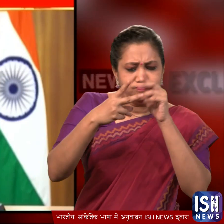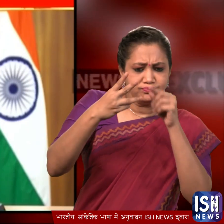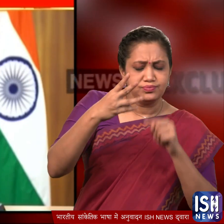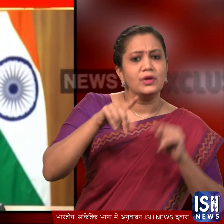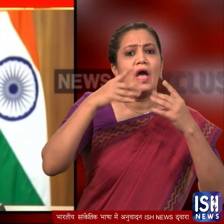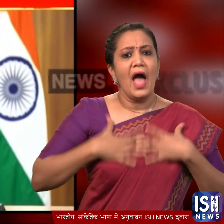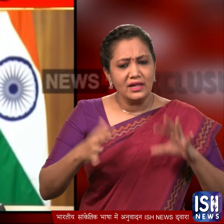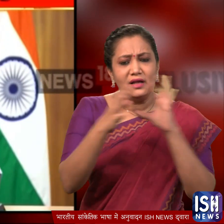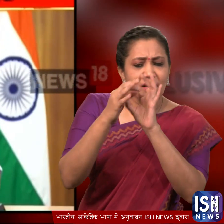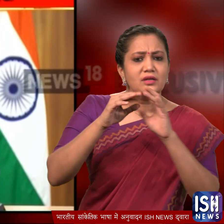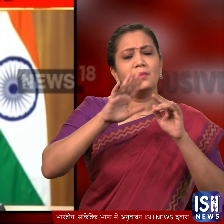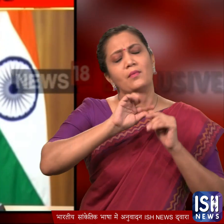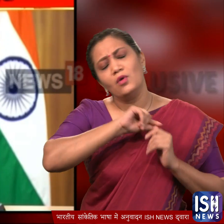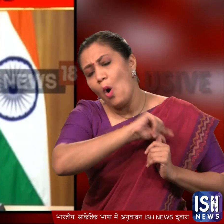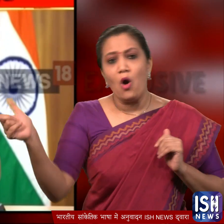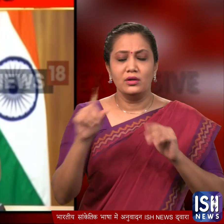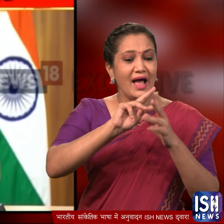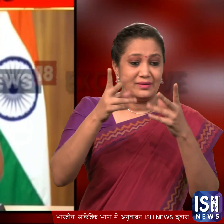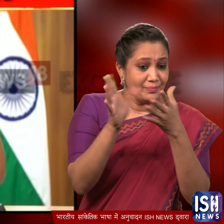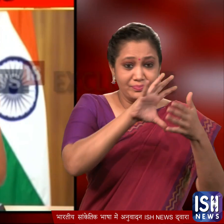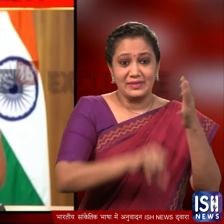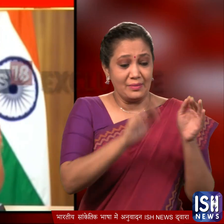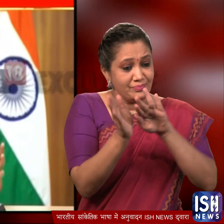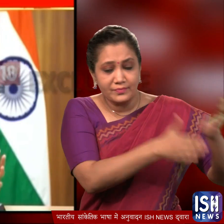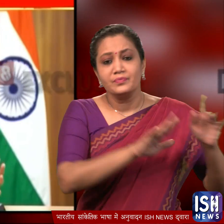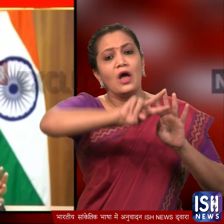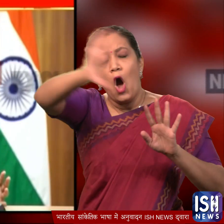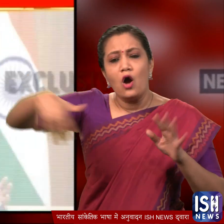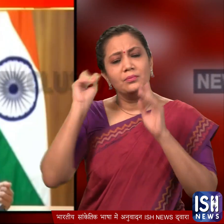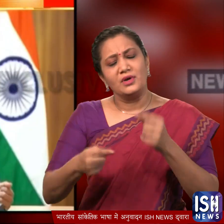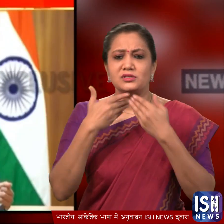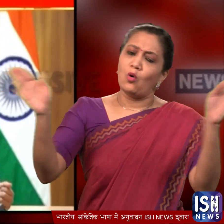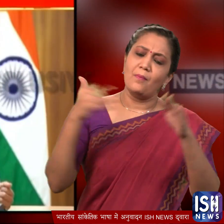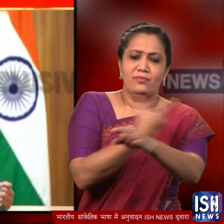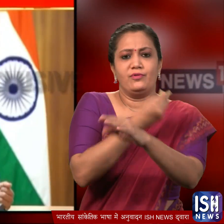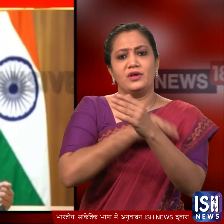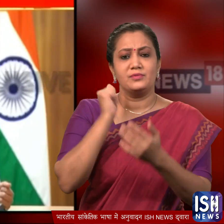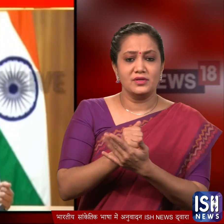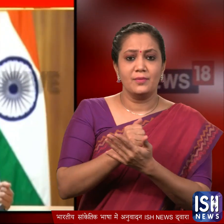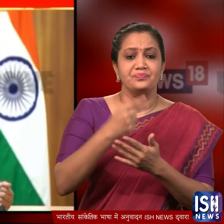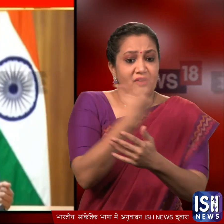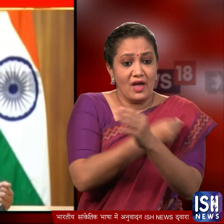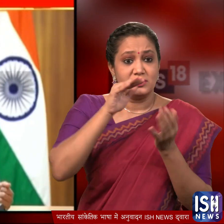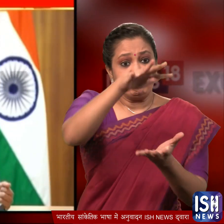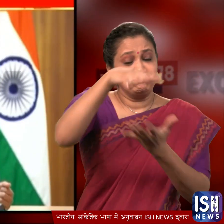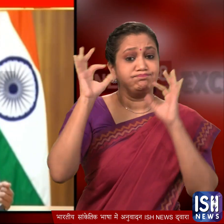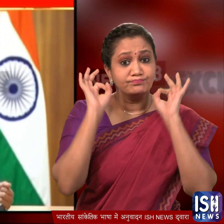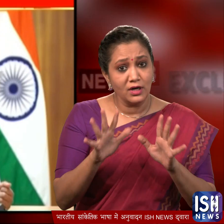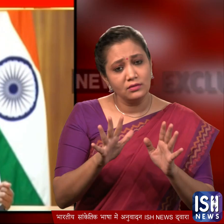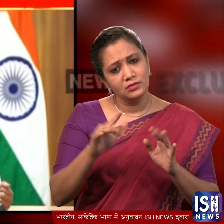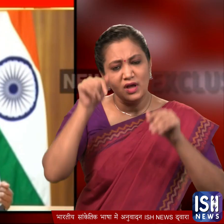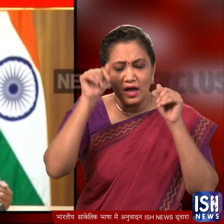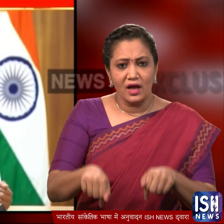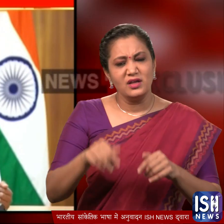जिनके अंदर ये मेडिकल कंडीशन है। बाकी सबके लिए हमें खोल देनी चाहिए वैक्सीन। अगर हमें वैक्सीन की सफिशिएंट सप्लाई मिल जाती है